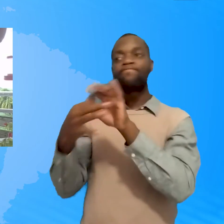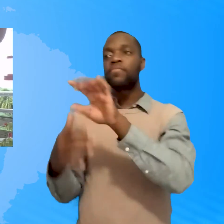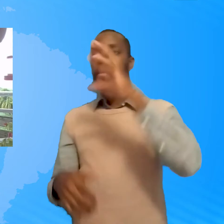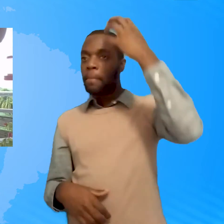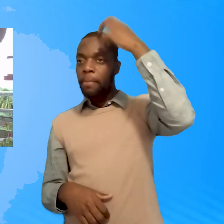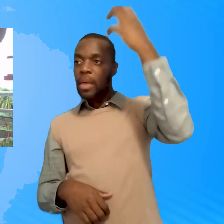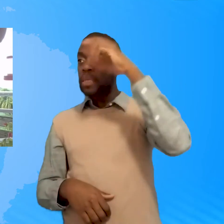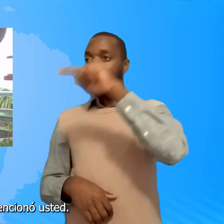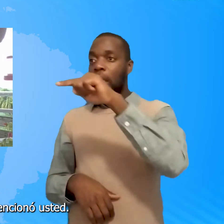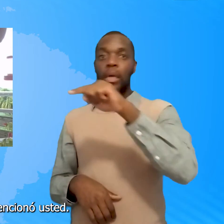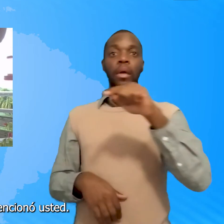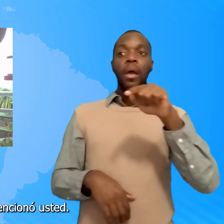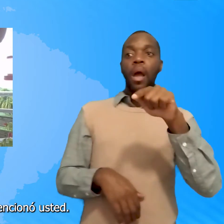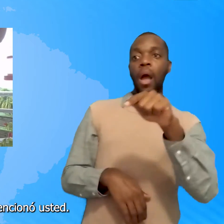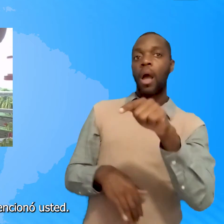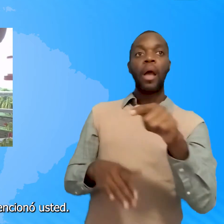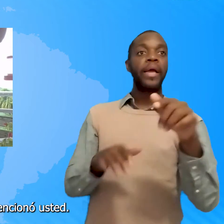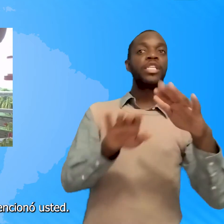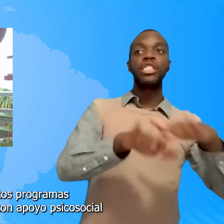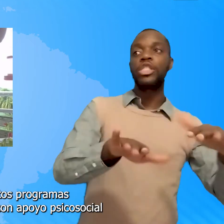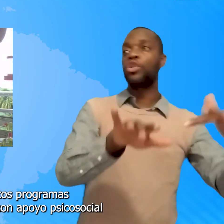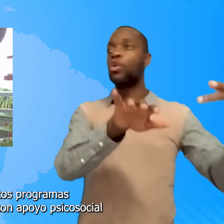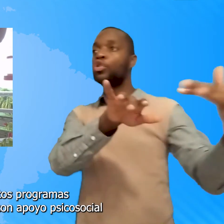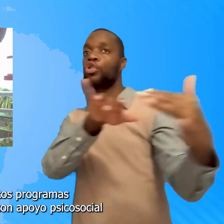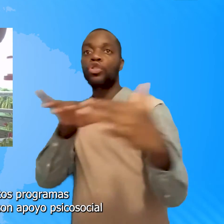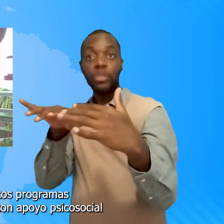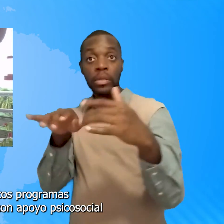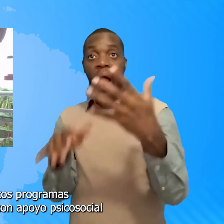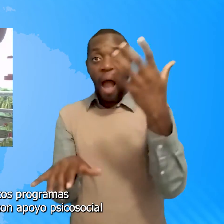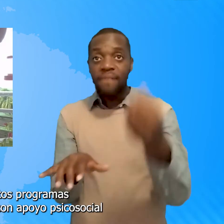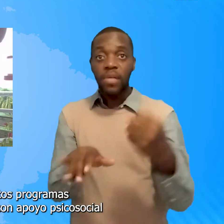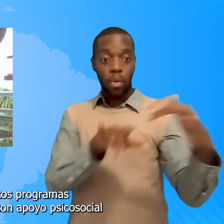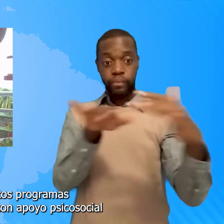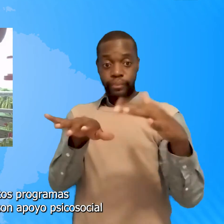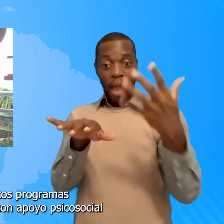acogida, como así lo mencionó usted. Y entonces